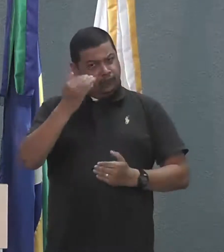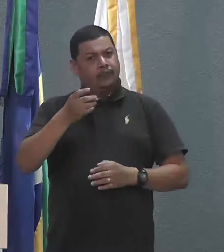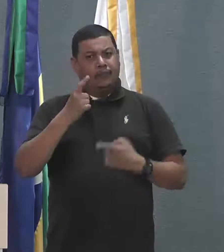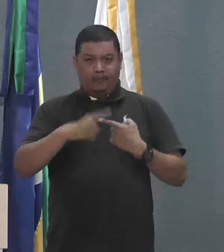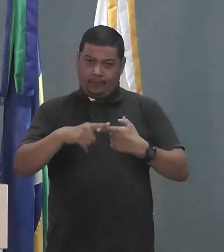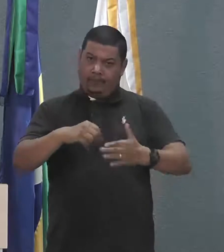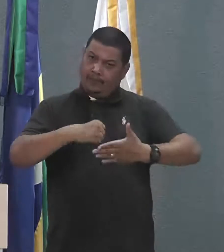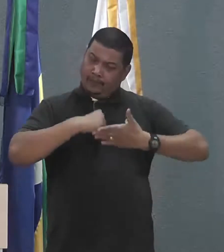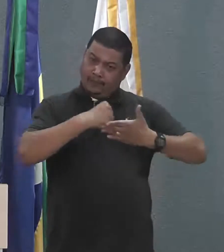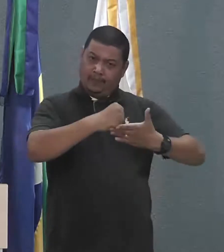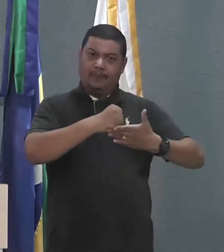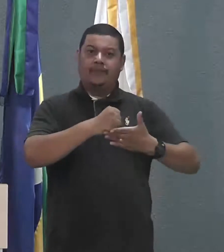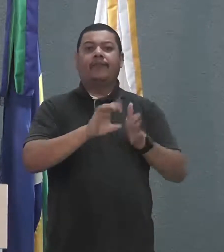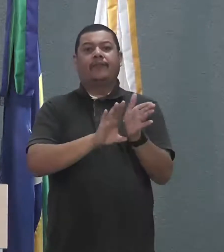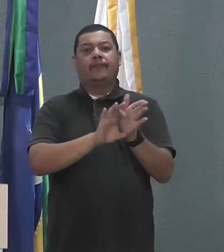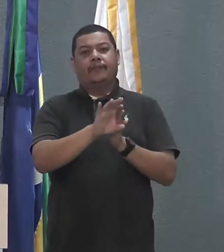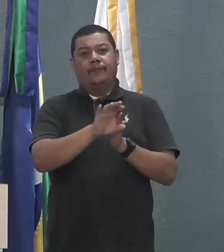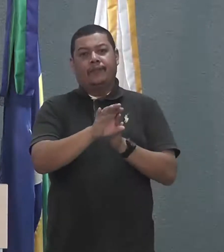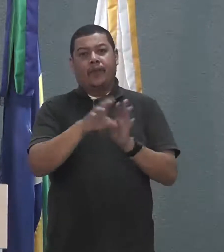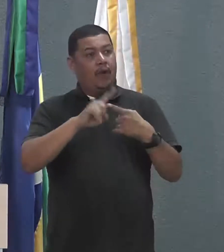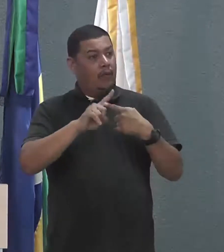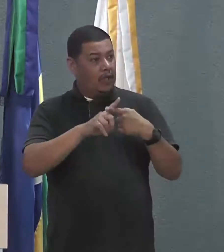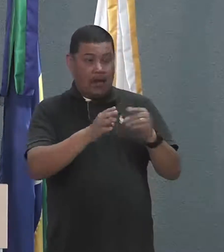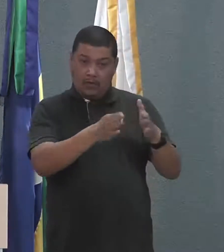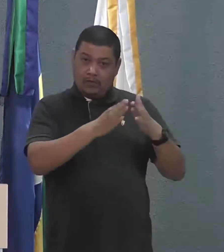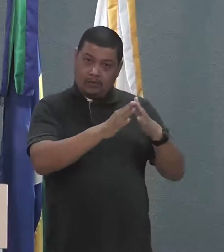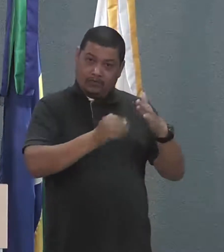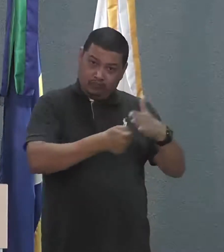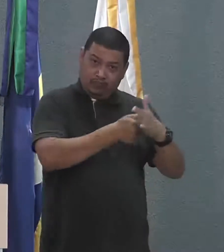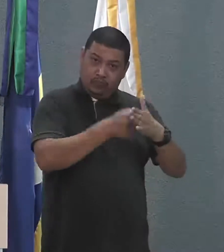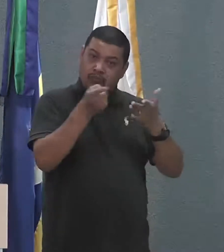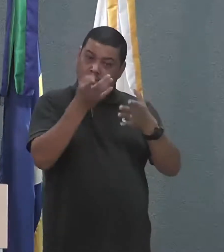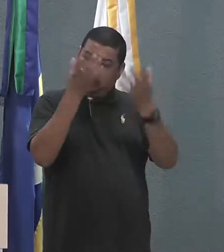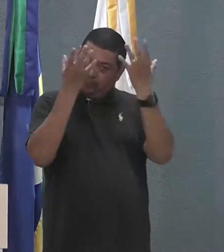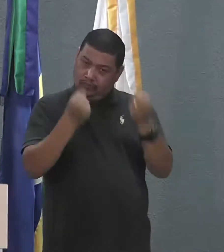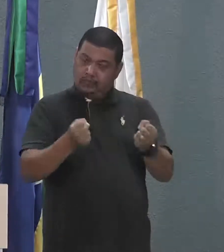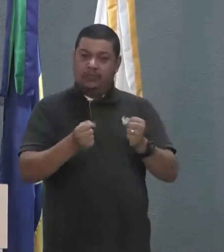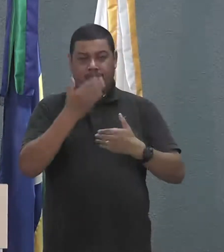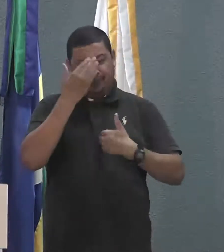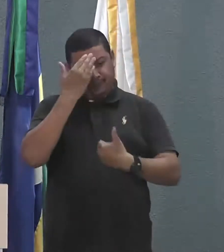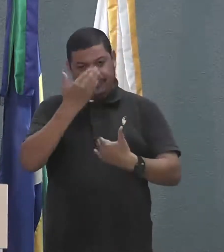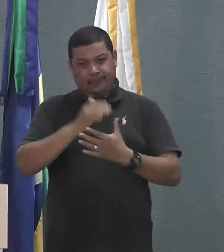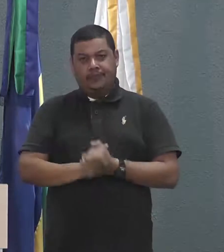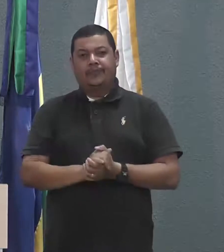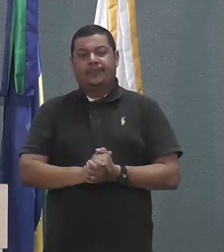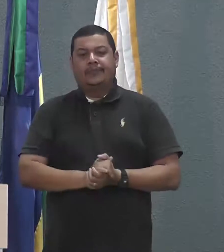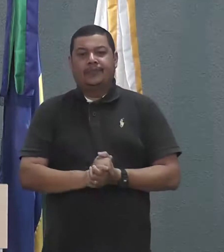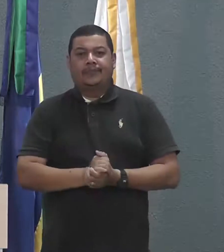contribuição conosco, a qual, por atender minha reivindicação para melhorias naquele semáforo.